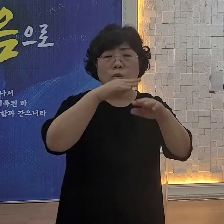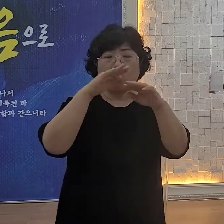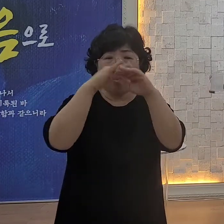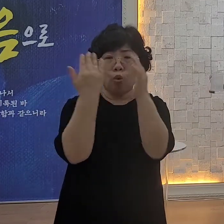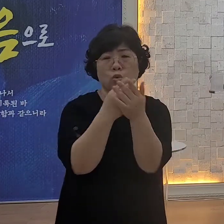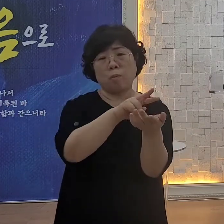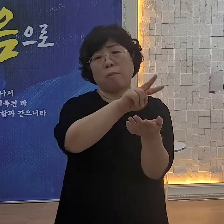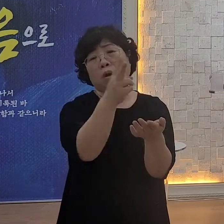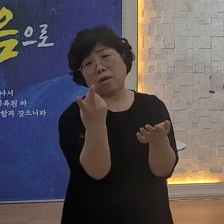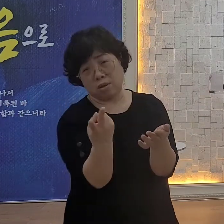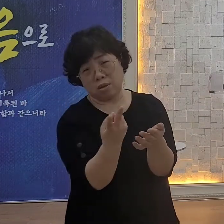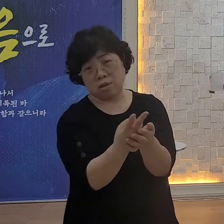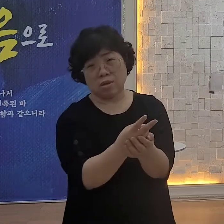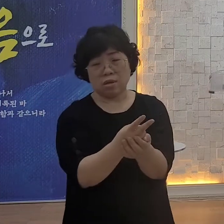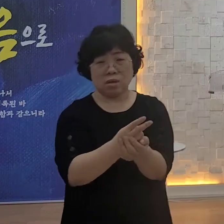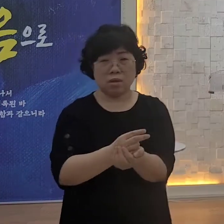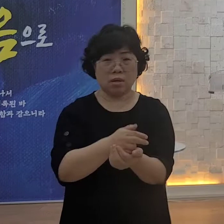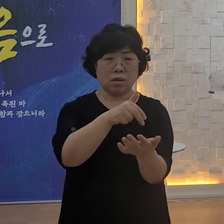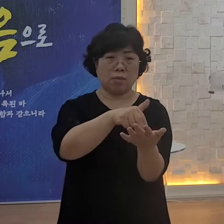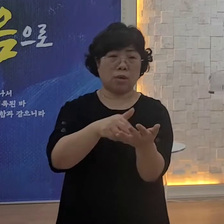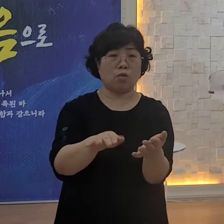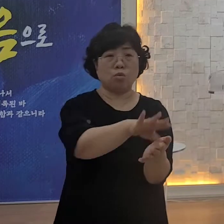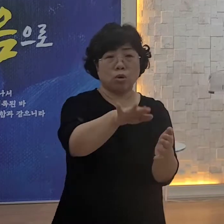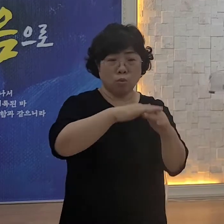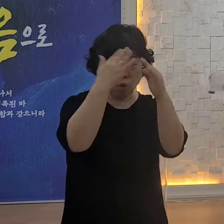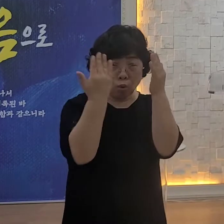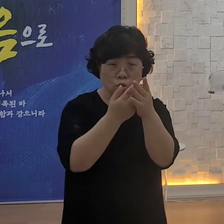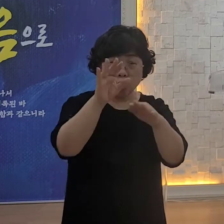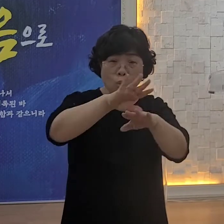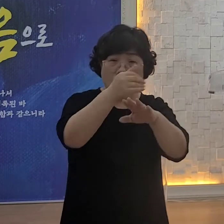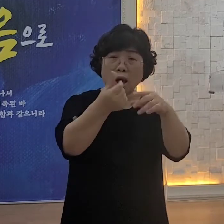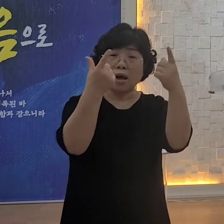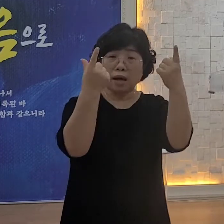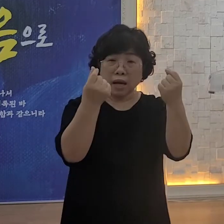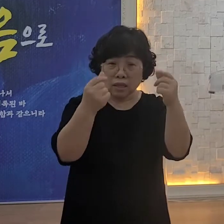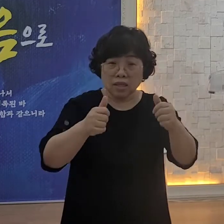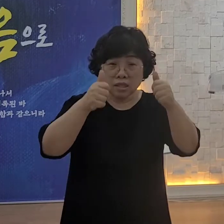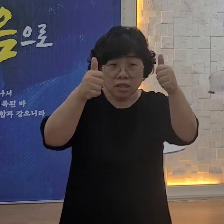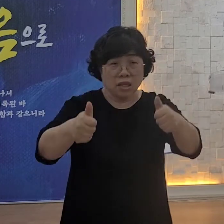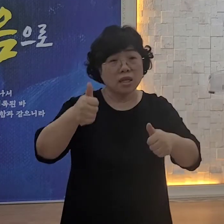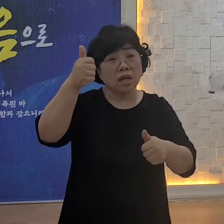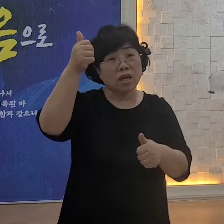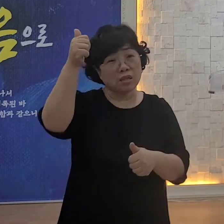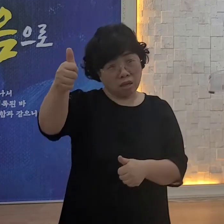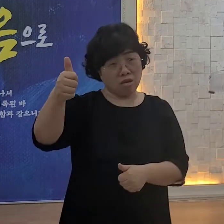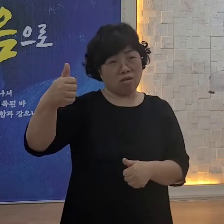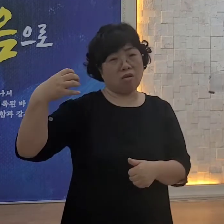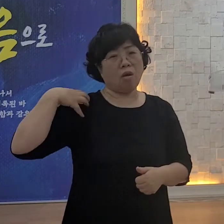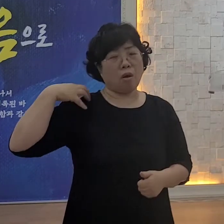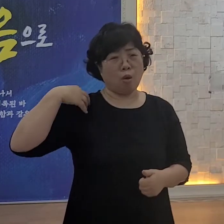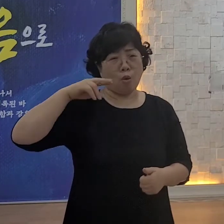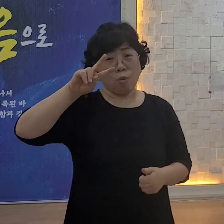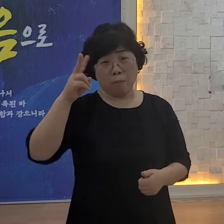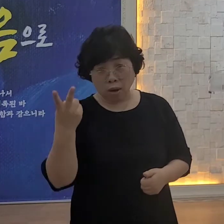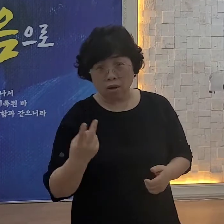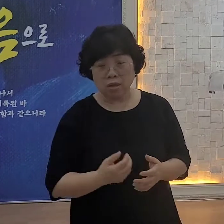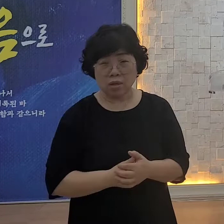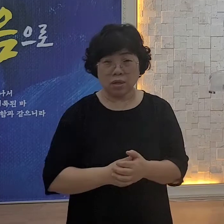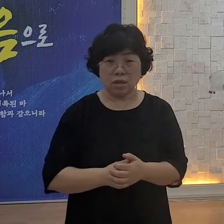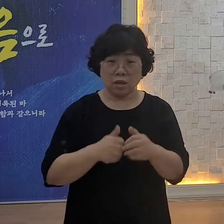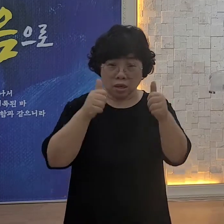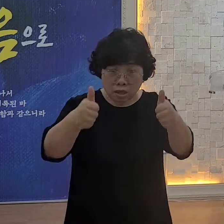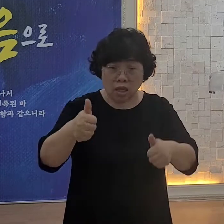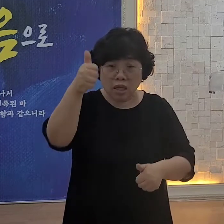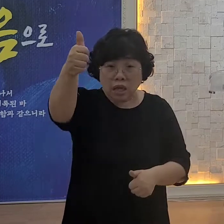만인 제사장이라고 해요. 전부 다. 우리 예수 믿는 사람 전부 다 제사장이라고. 이 제사장이 뭔 뜻입니까? 하나님